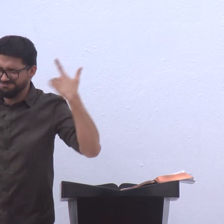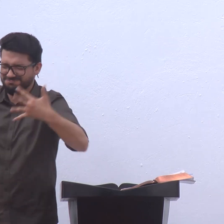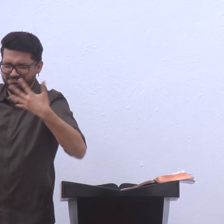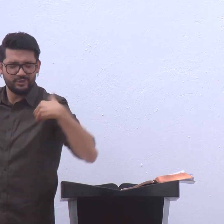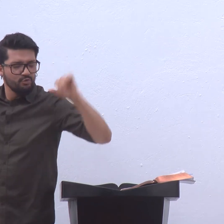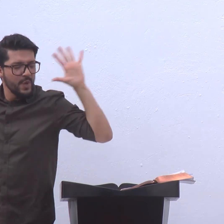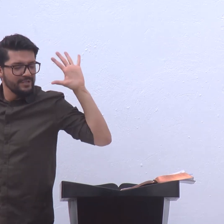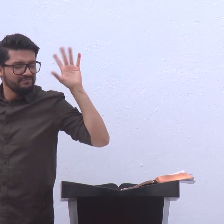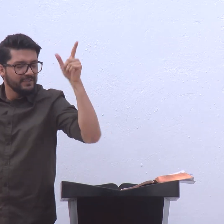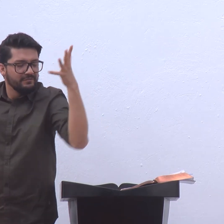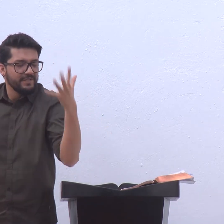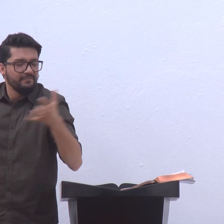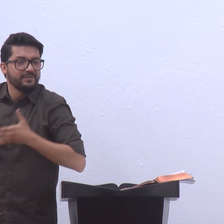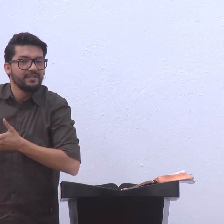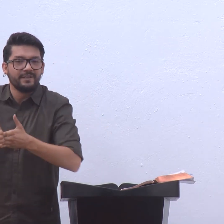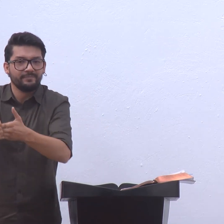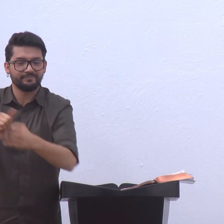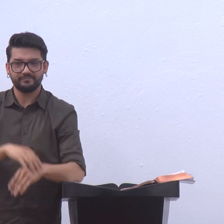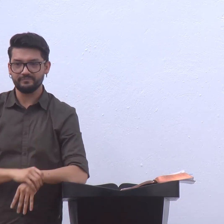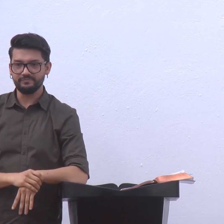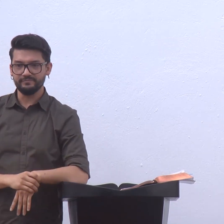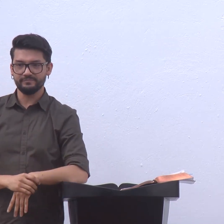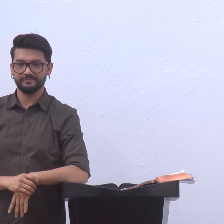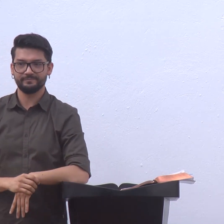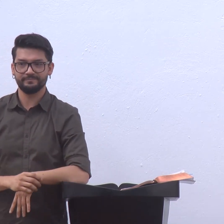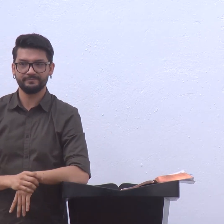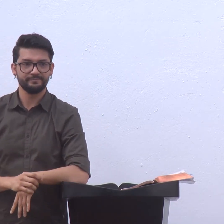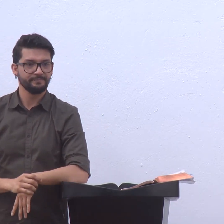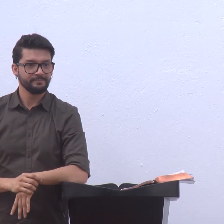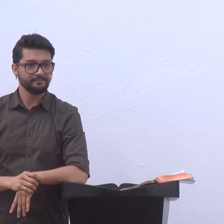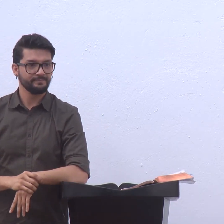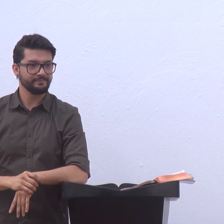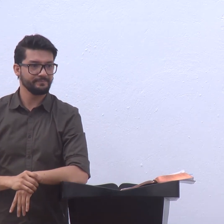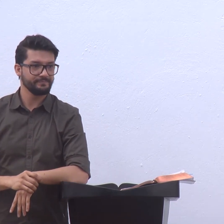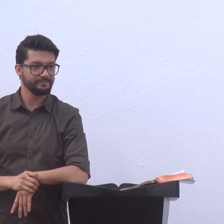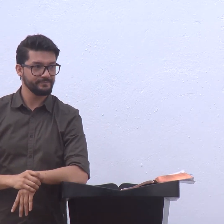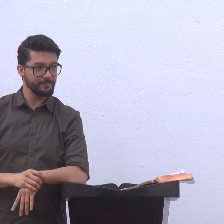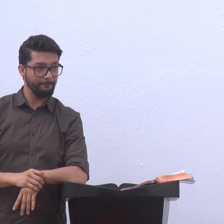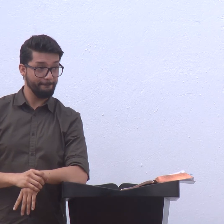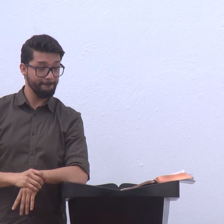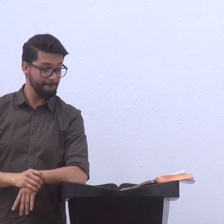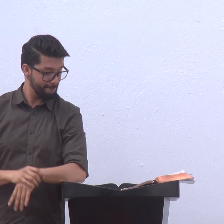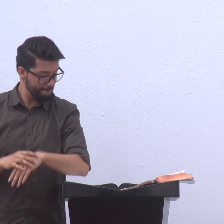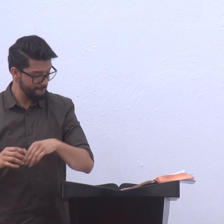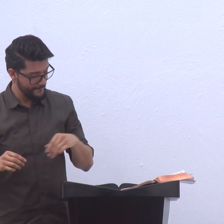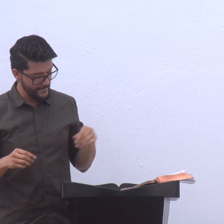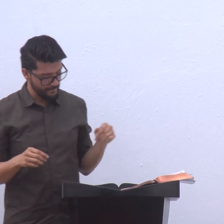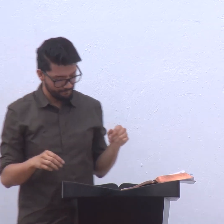Es necesario nadar en el río, es necesario soltarnos y dejarnos guiar por su Espíritu.